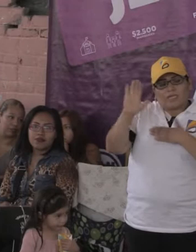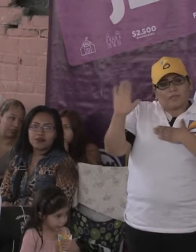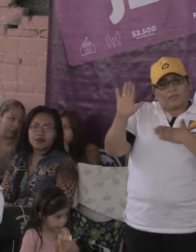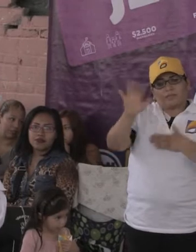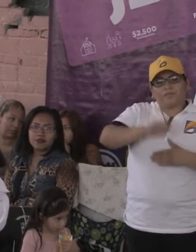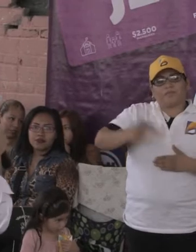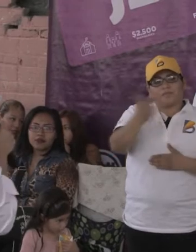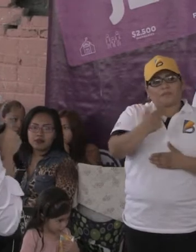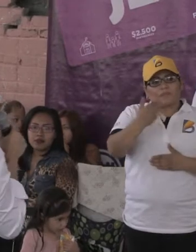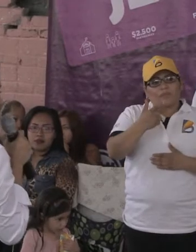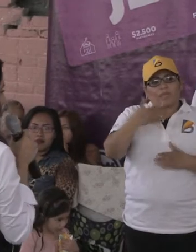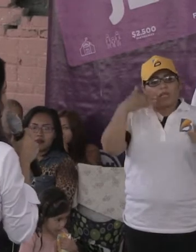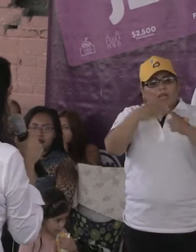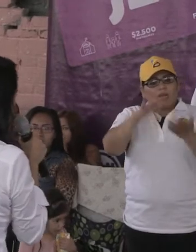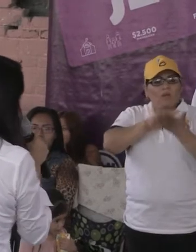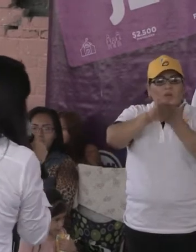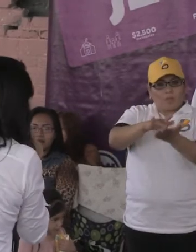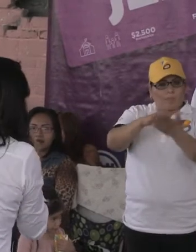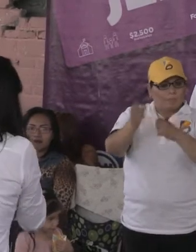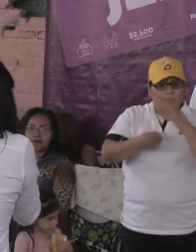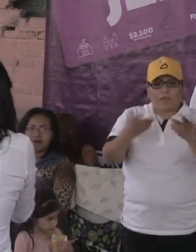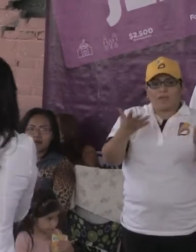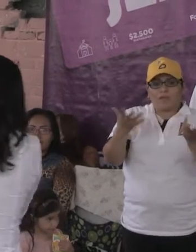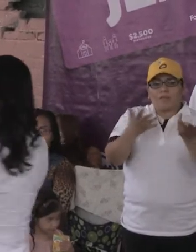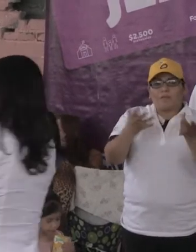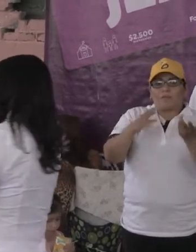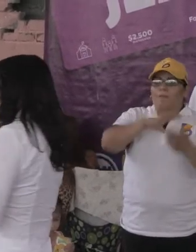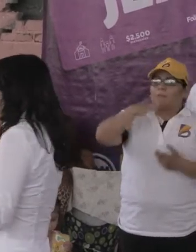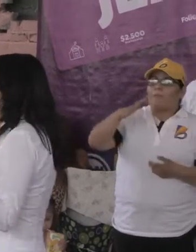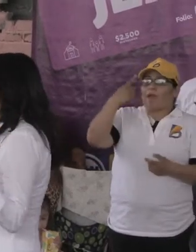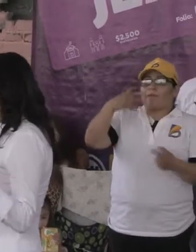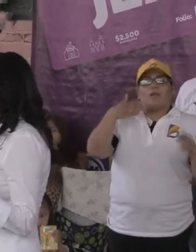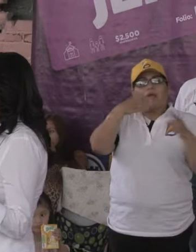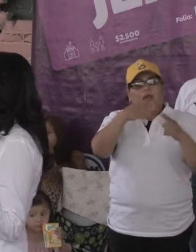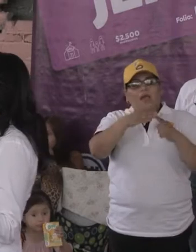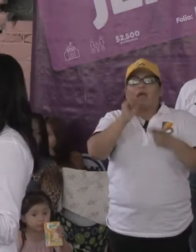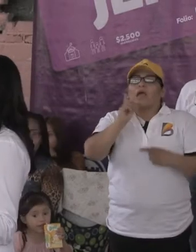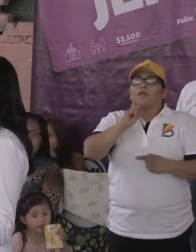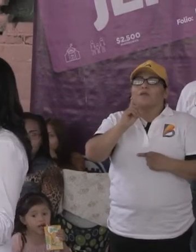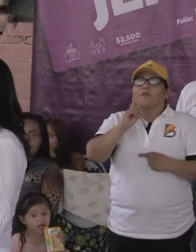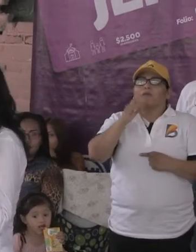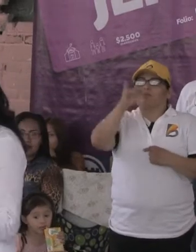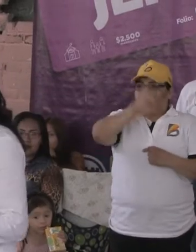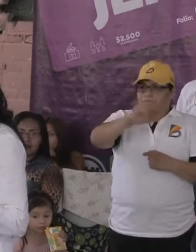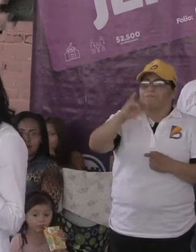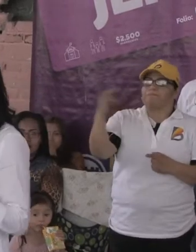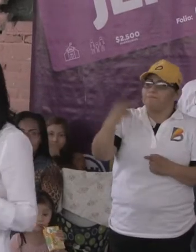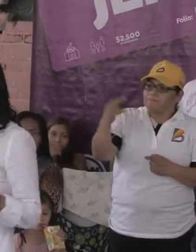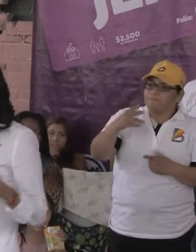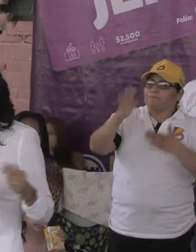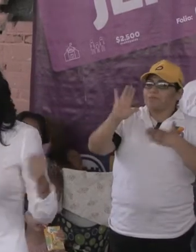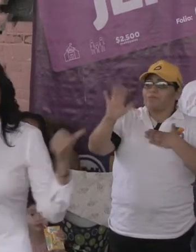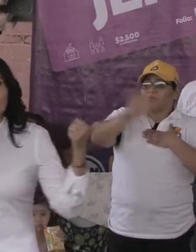compromiso con ustedes. Además del apoyo que vamos a hacer en general para las mujeres, para las jefas, y que necesito que